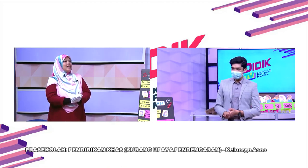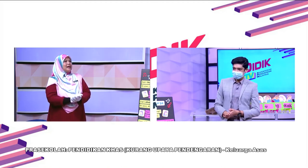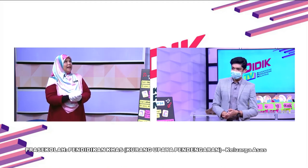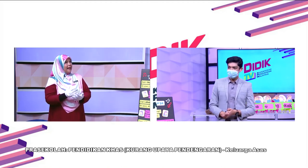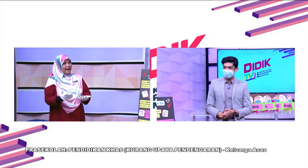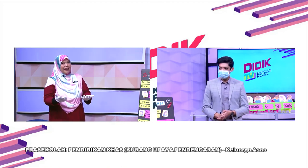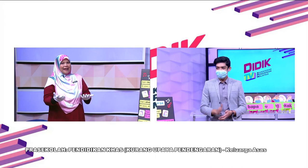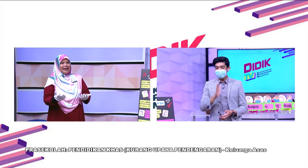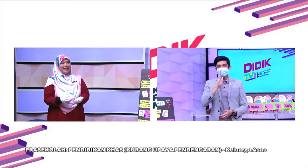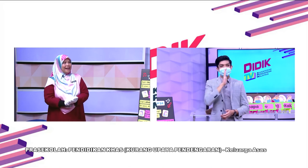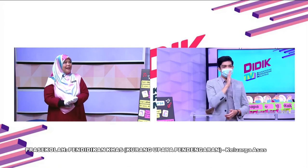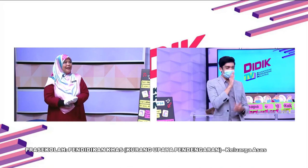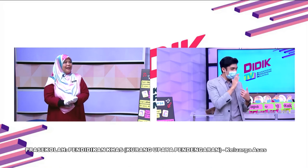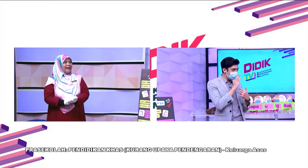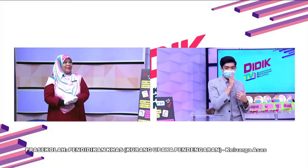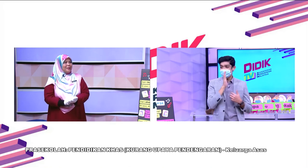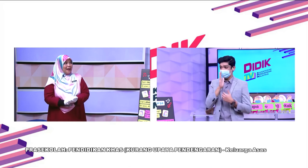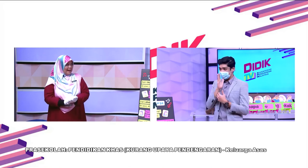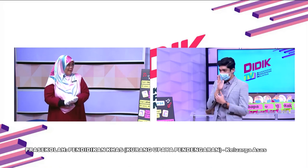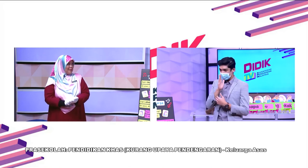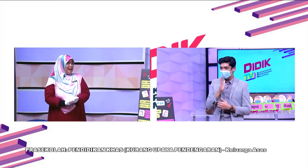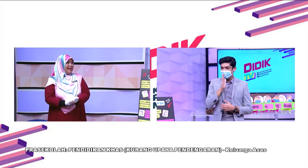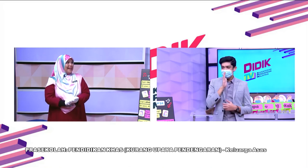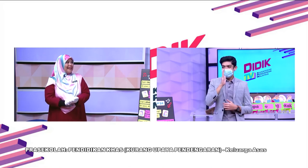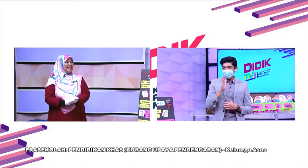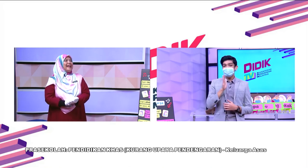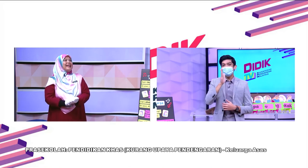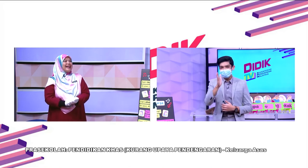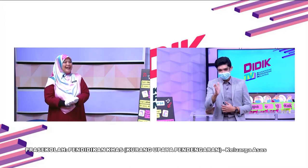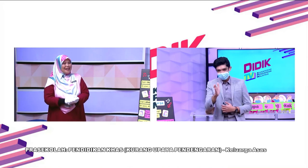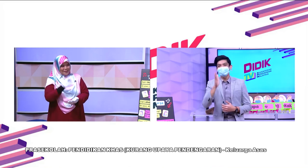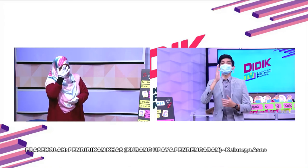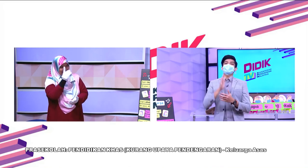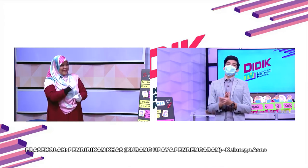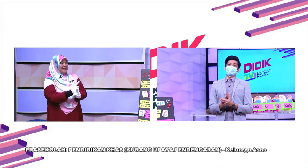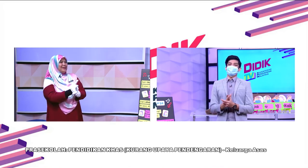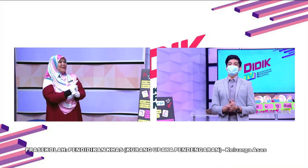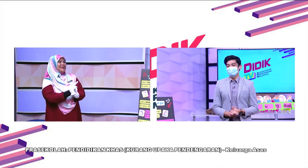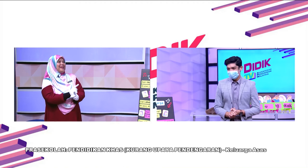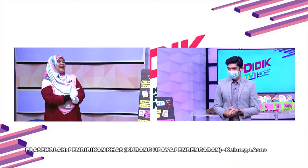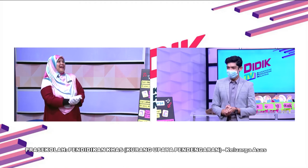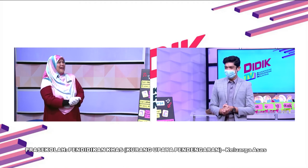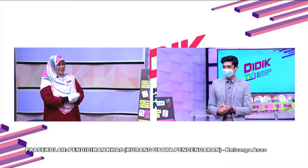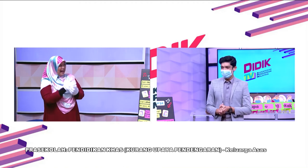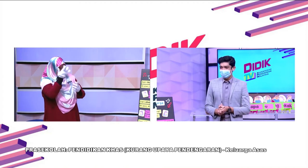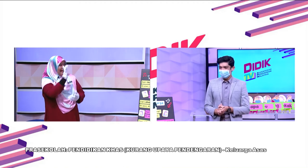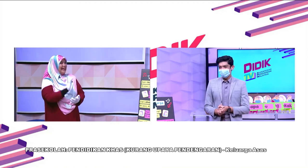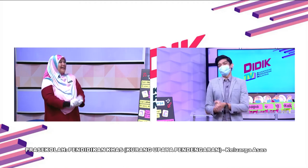nenek-nenek ke bawah sebagai perempuan-perempuan nenek-nenek awet Yeon apaan saya